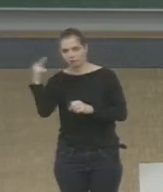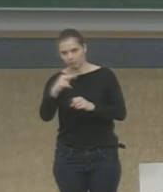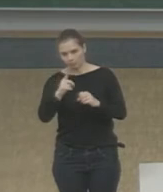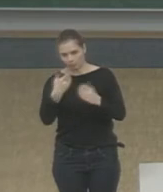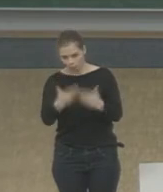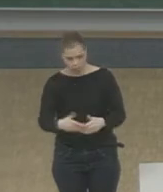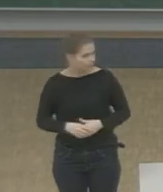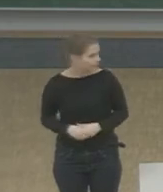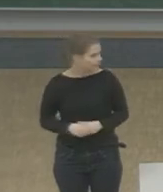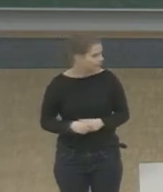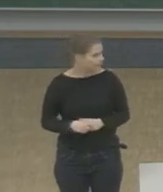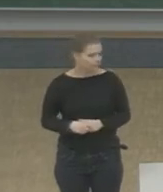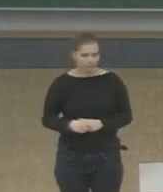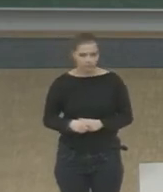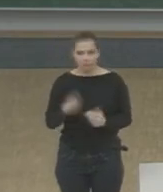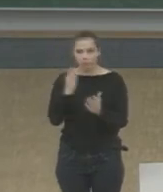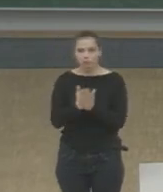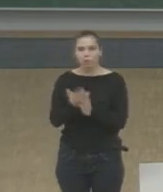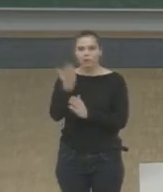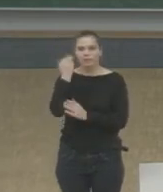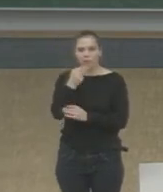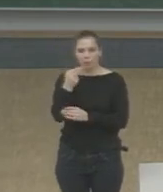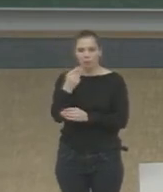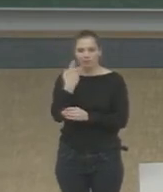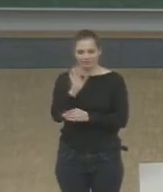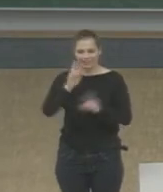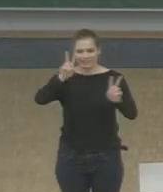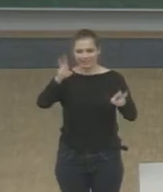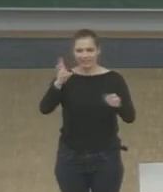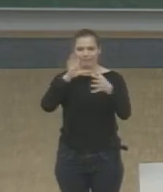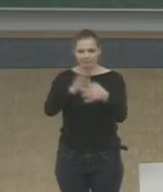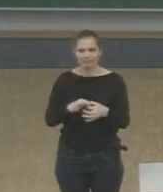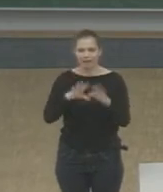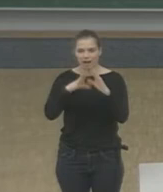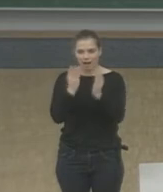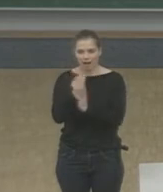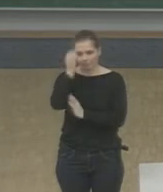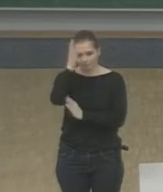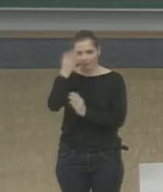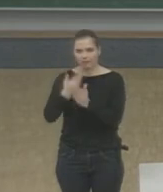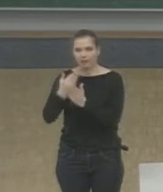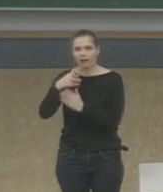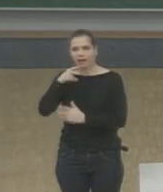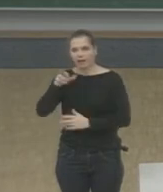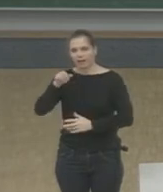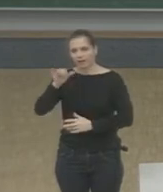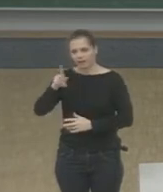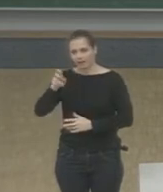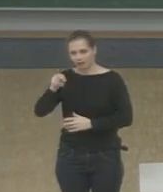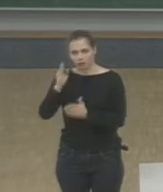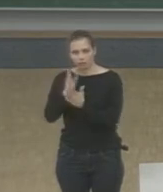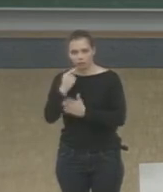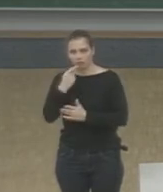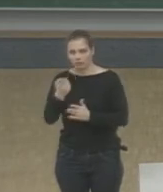betrachten. Schon in Humboldts Zitat zur Allgemeinbildung ist dabei mit Norbert Ricken gesagt, die ganze Ambivalenz